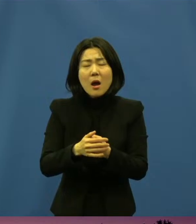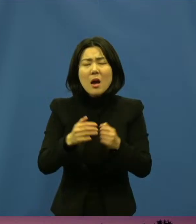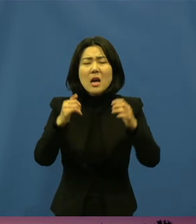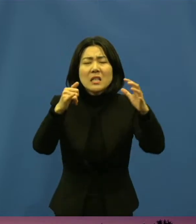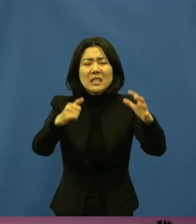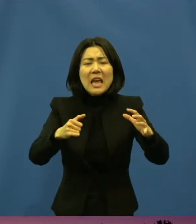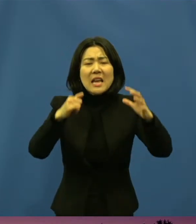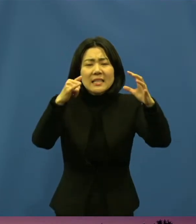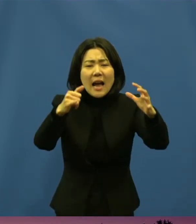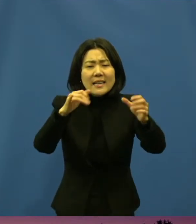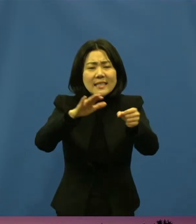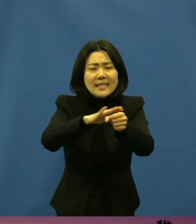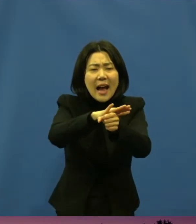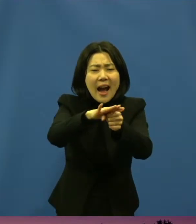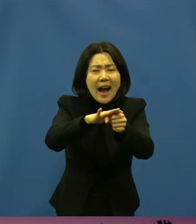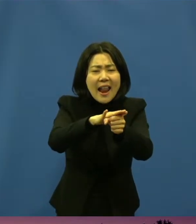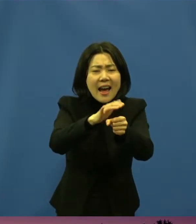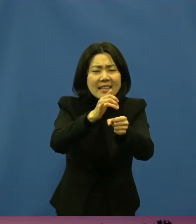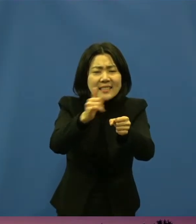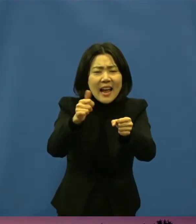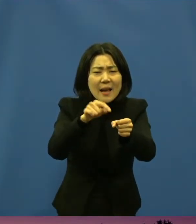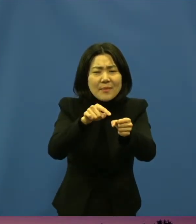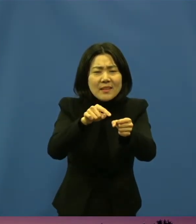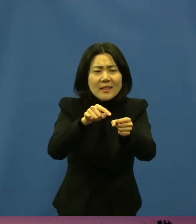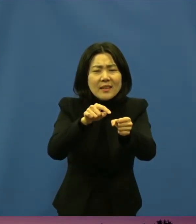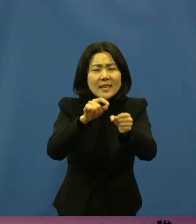시대에 있었기 때문에